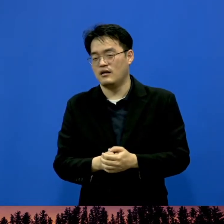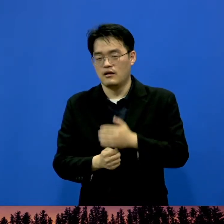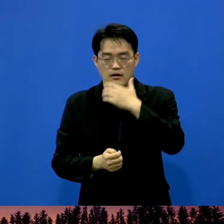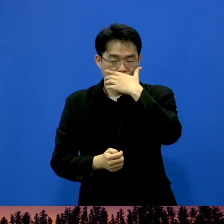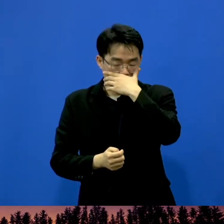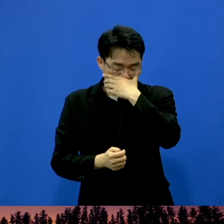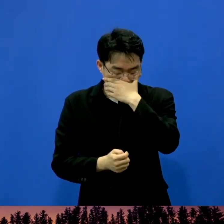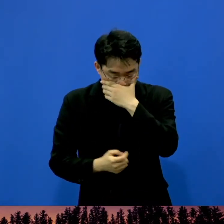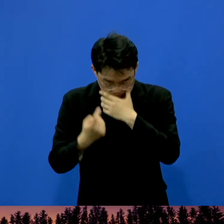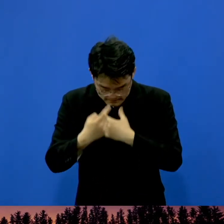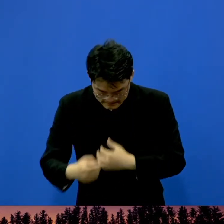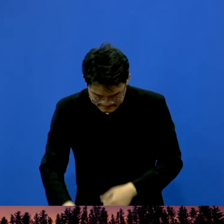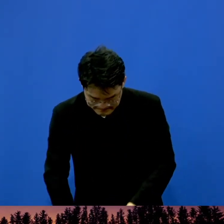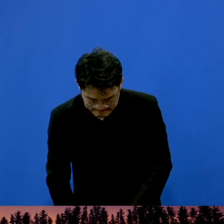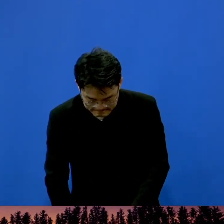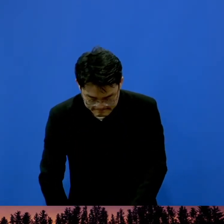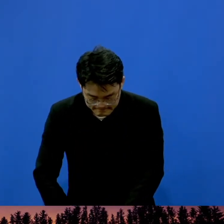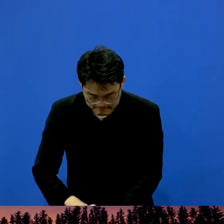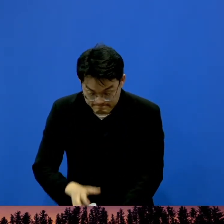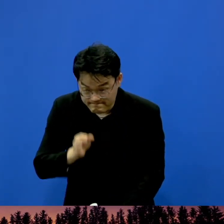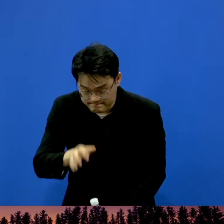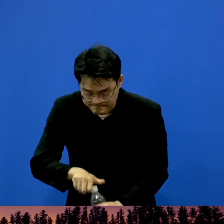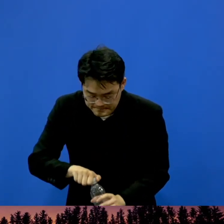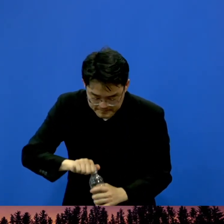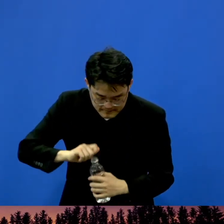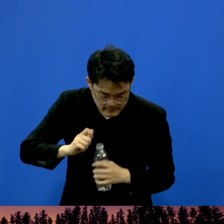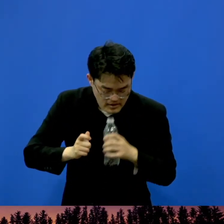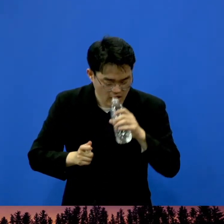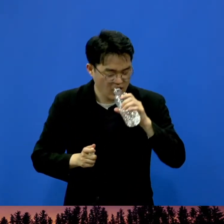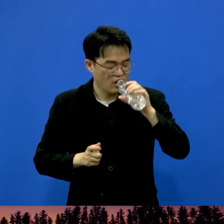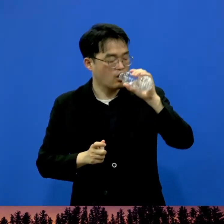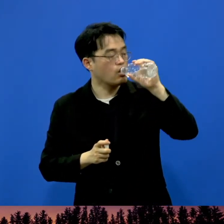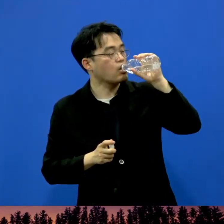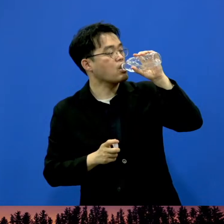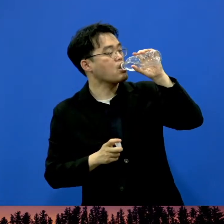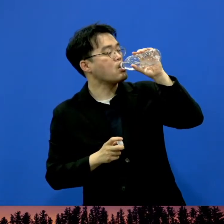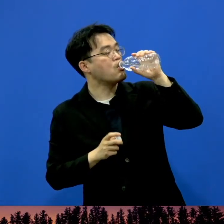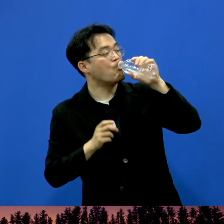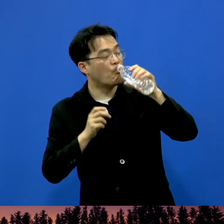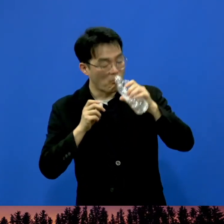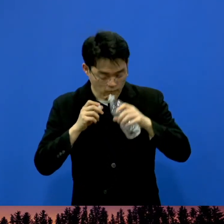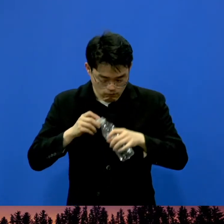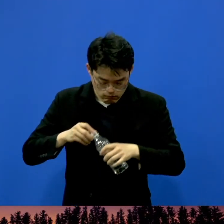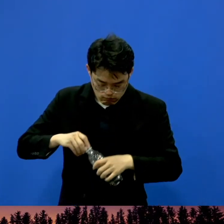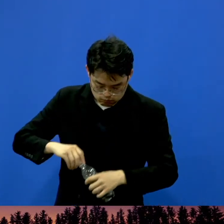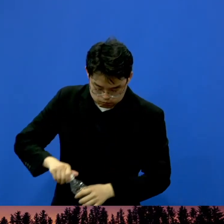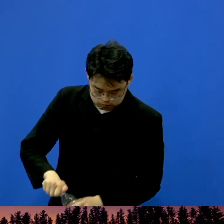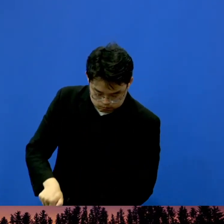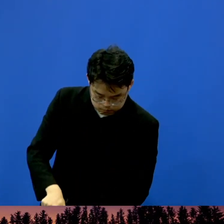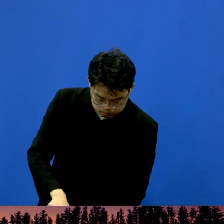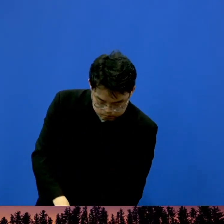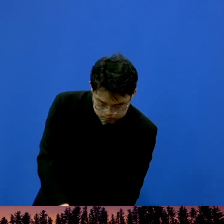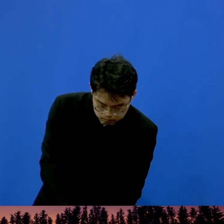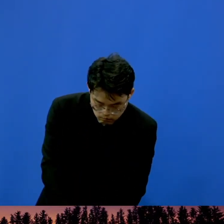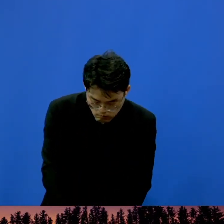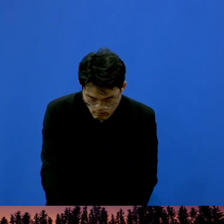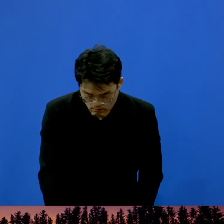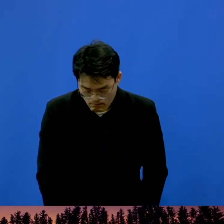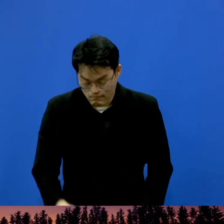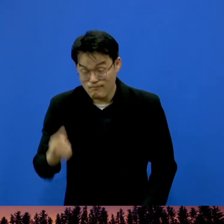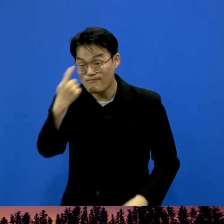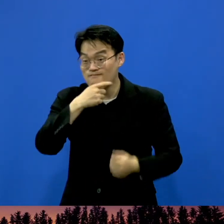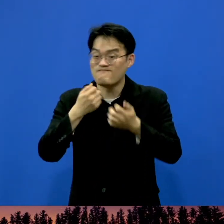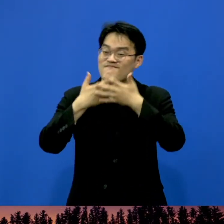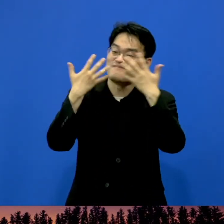얼굴이 밝으신 분, 얼굴이 그냥 가만히 있는데도 막 밝고 편안하고 웃고, 그분은 안내원 하셔야 돼요.